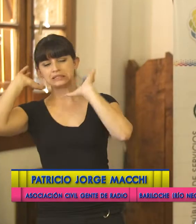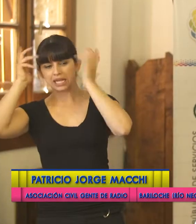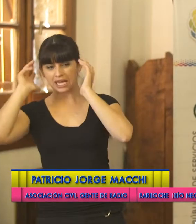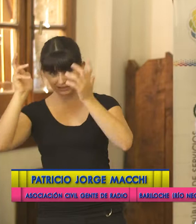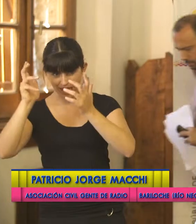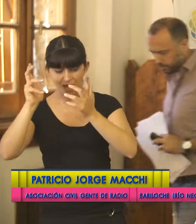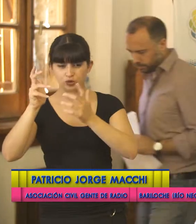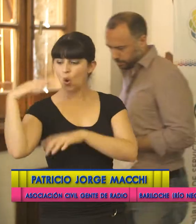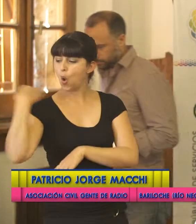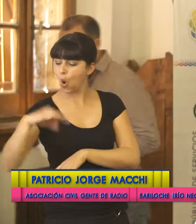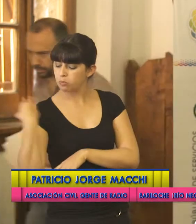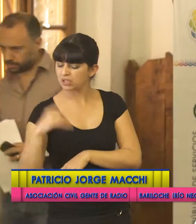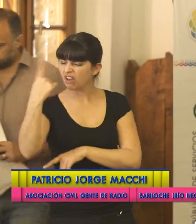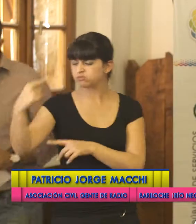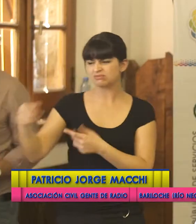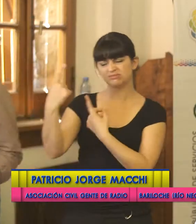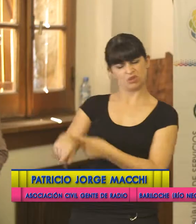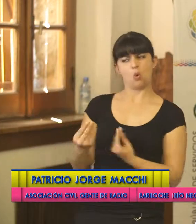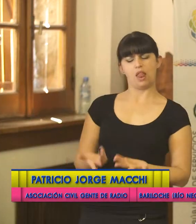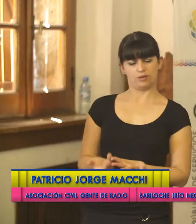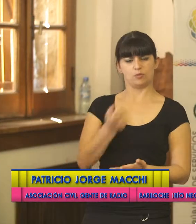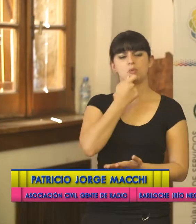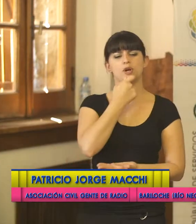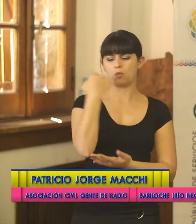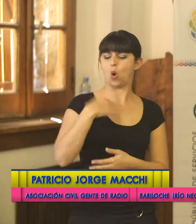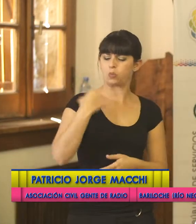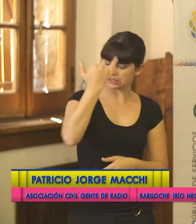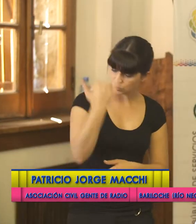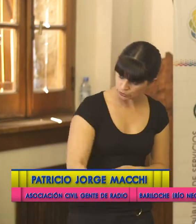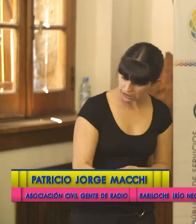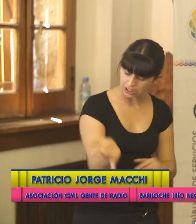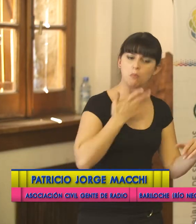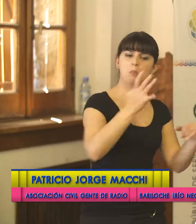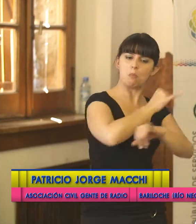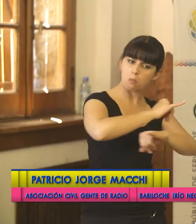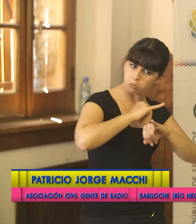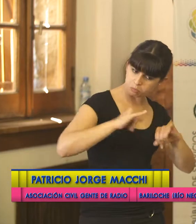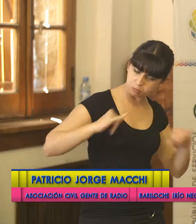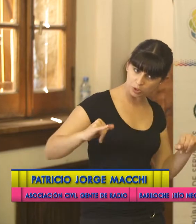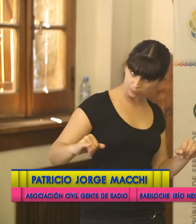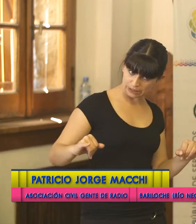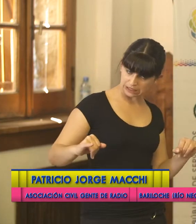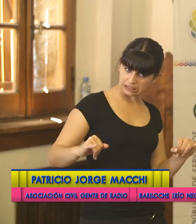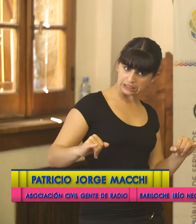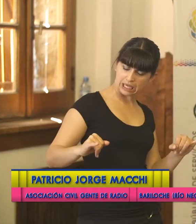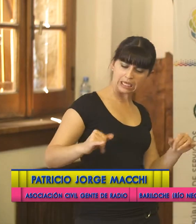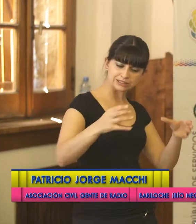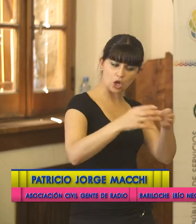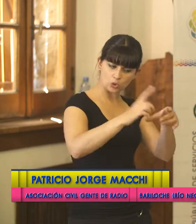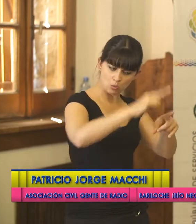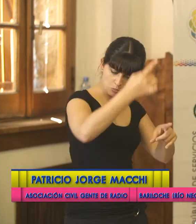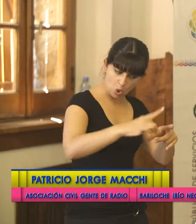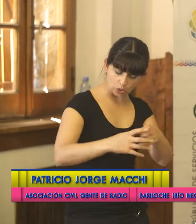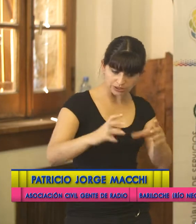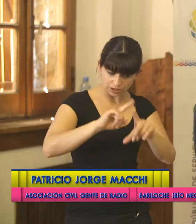tenemos obligaciones como por ejemplo la pauta publicitaria de los partidos políticos de los cuales